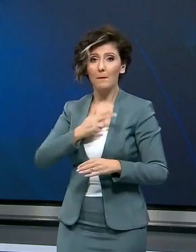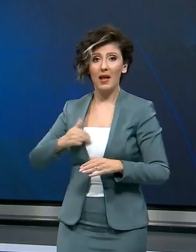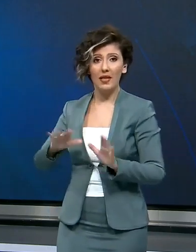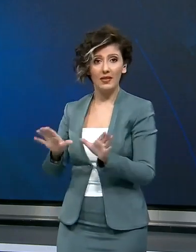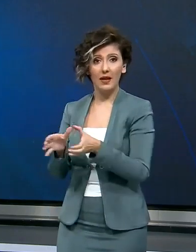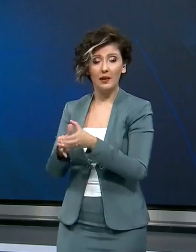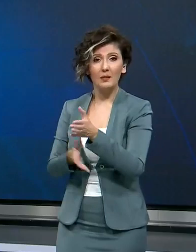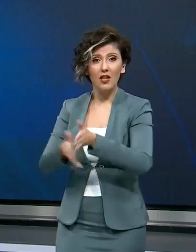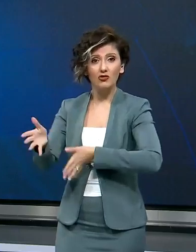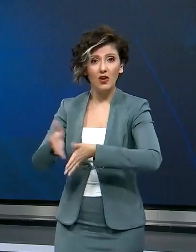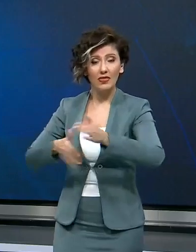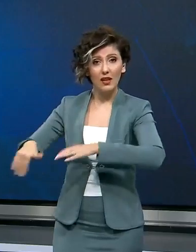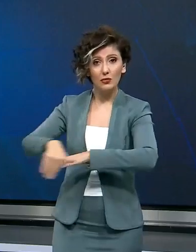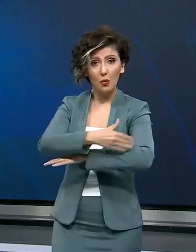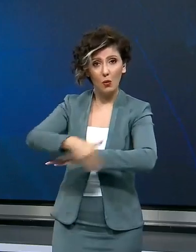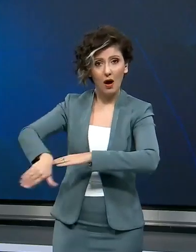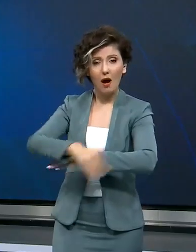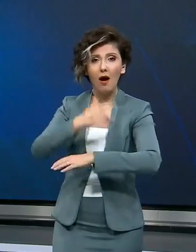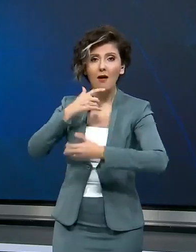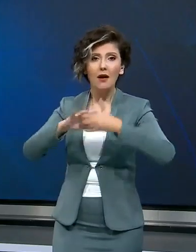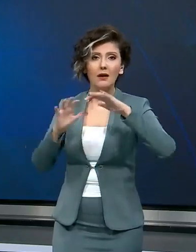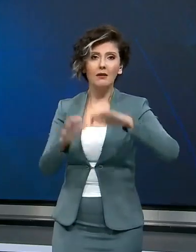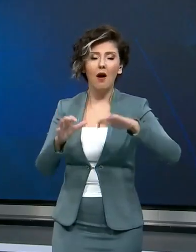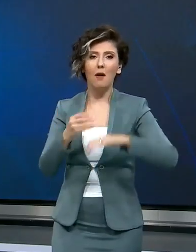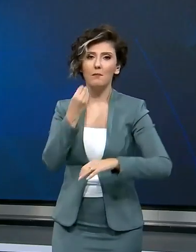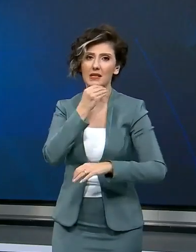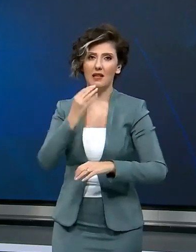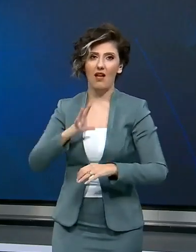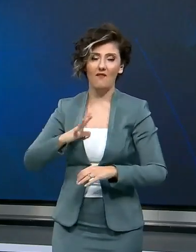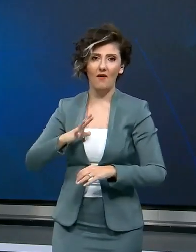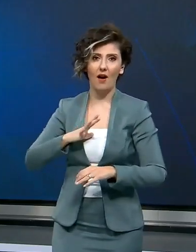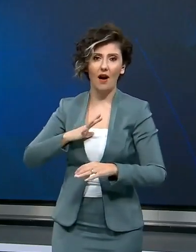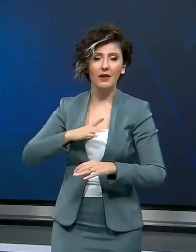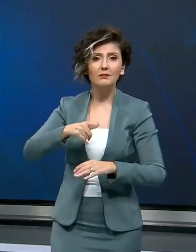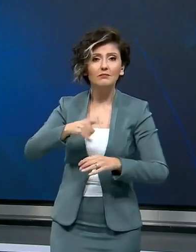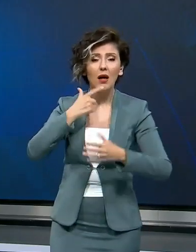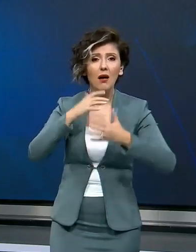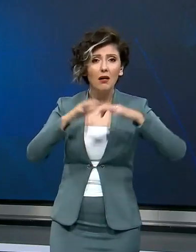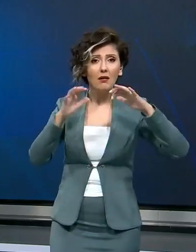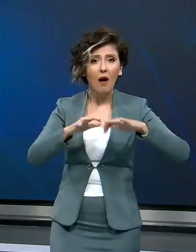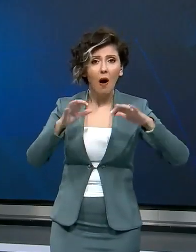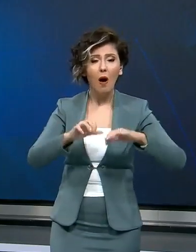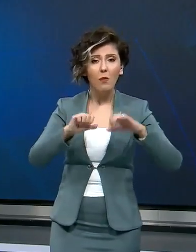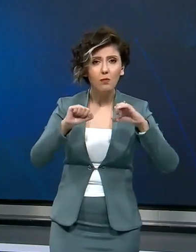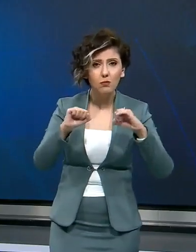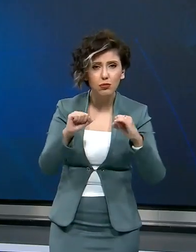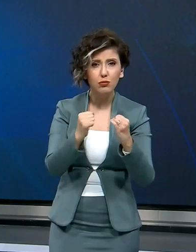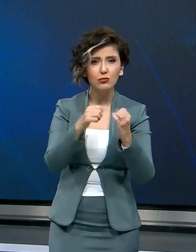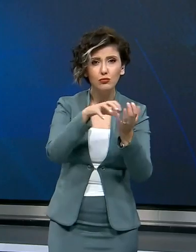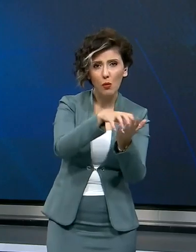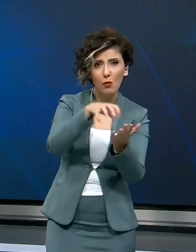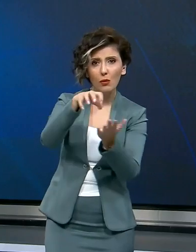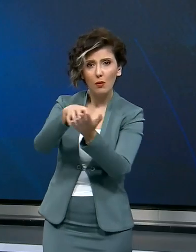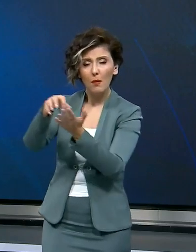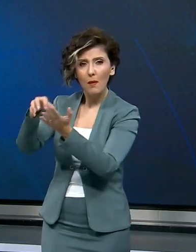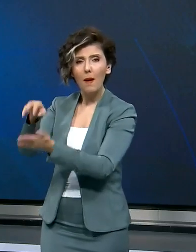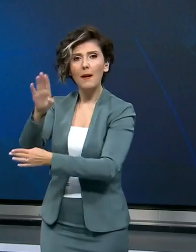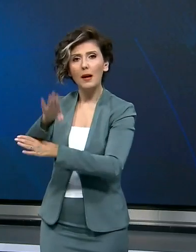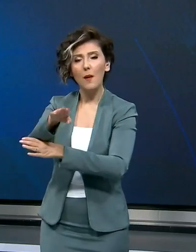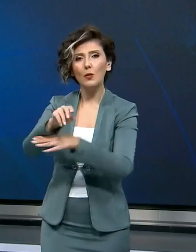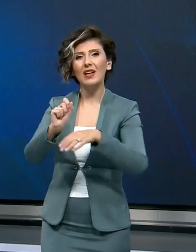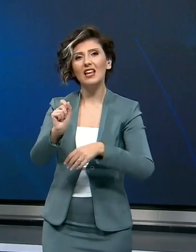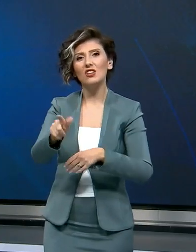Belediye ekipleri de cadde ve sokaklarda kar mesaisinde. Belli noktalara toplanan kar ve buz kamyonlarla ilçe dışına taşınıyor.